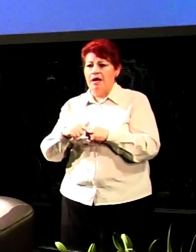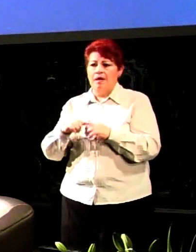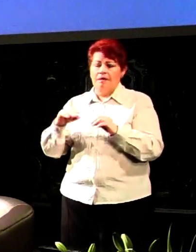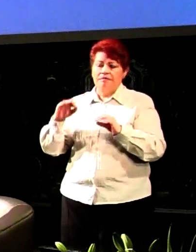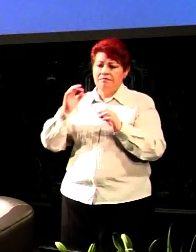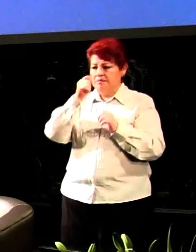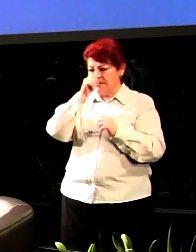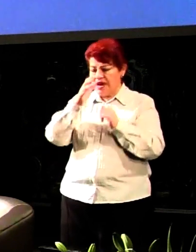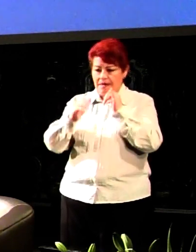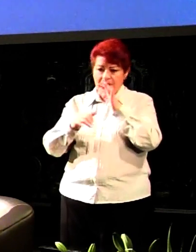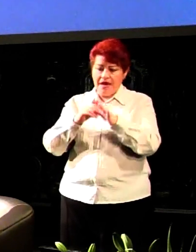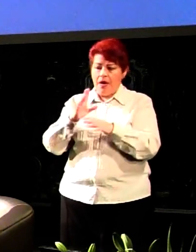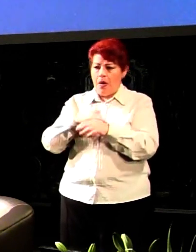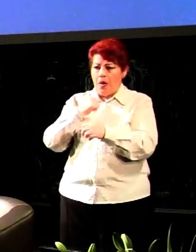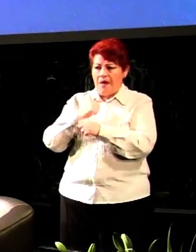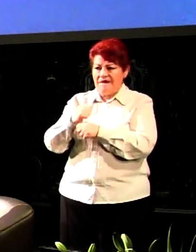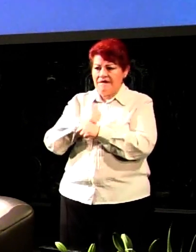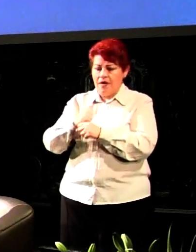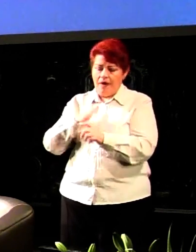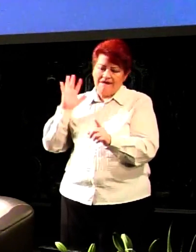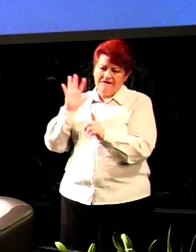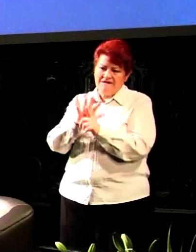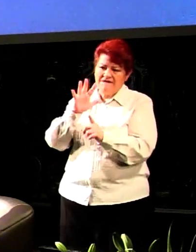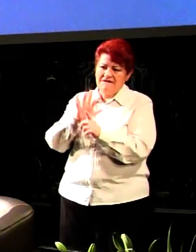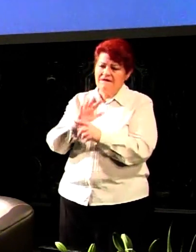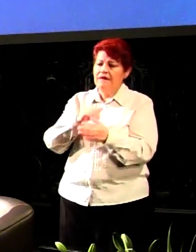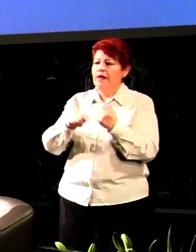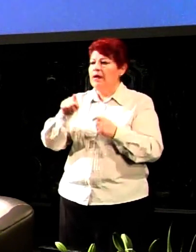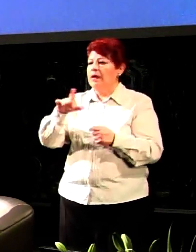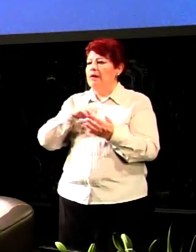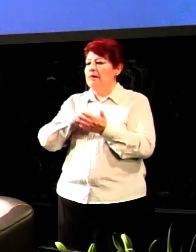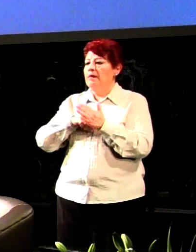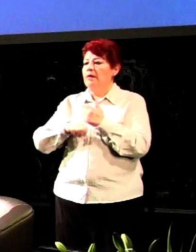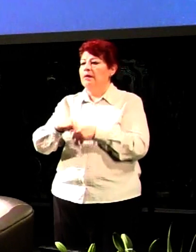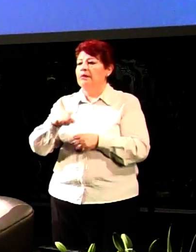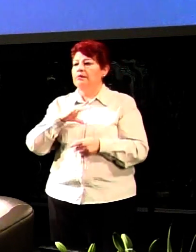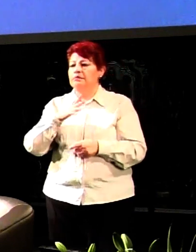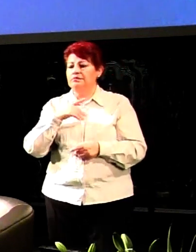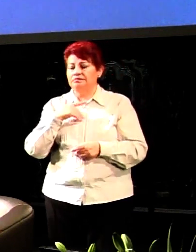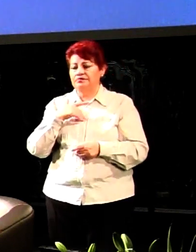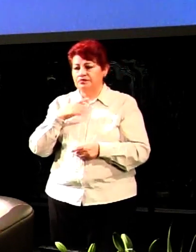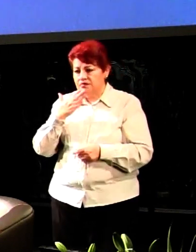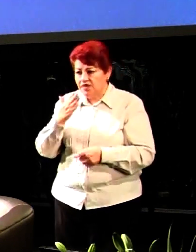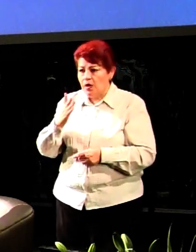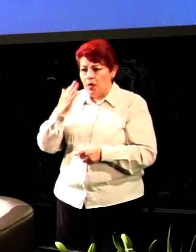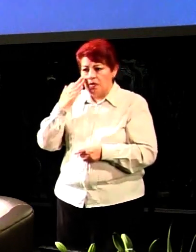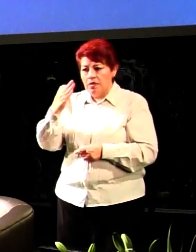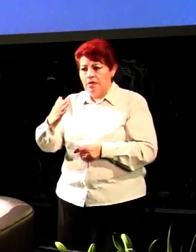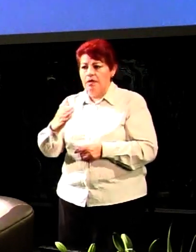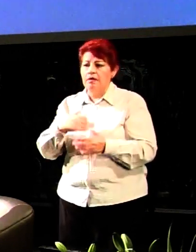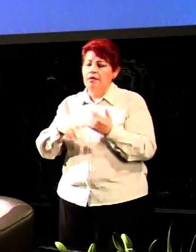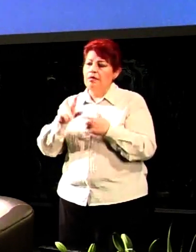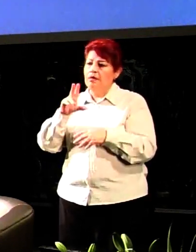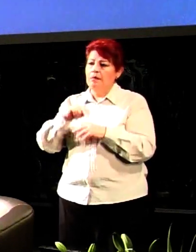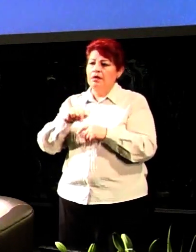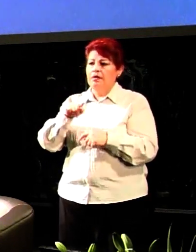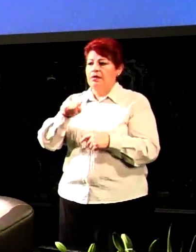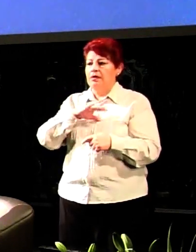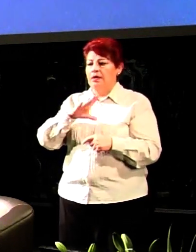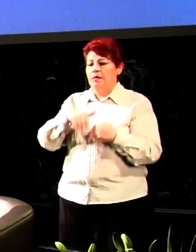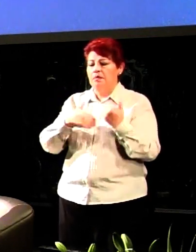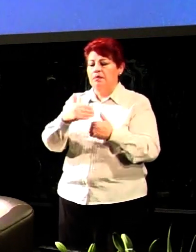una víctima o en un acosador, y para, en caso de ser un observador o un testigo, no permitir